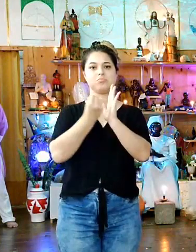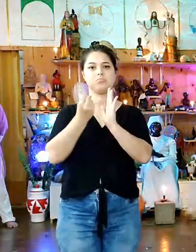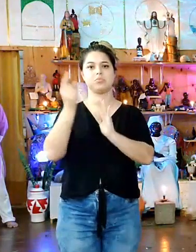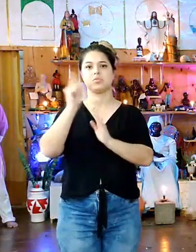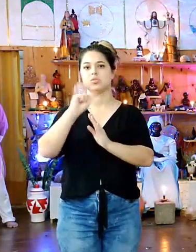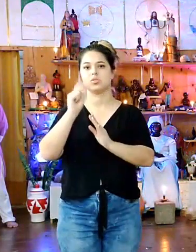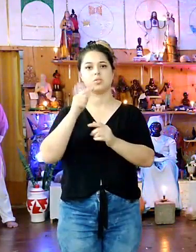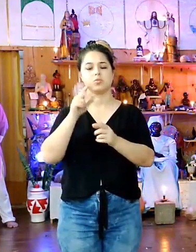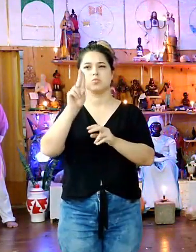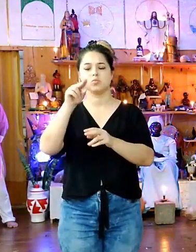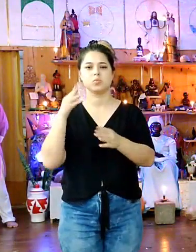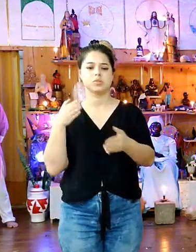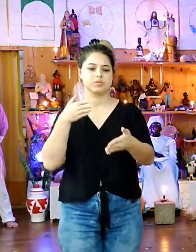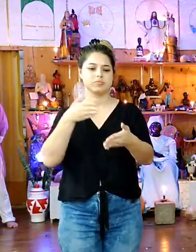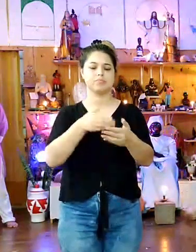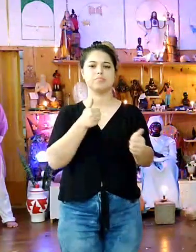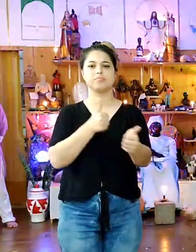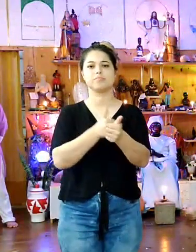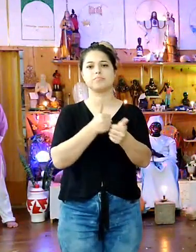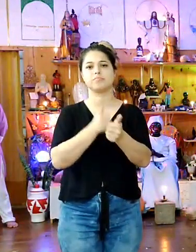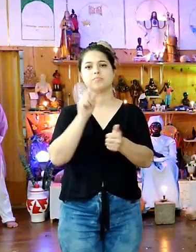estamos chegando perto.